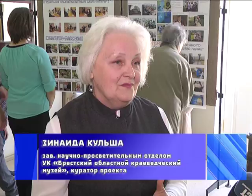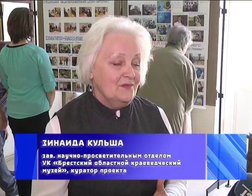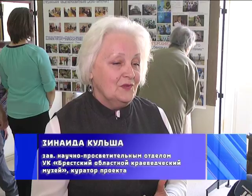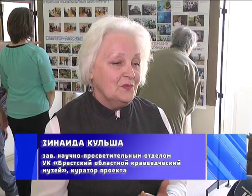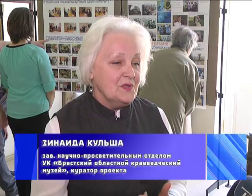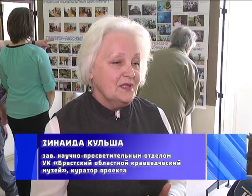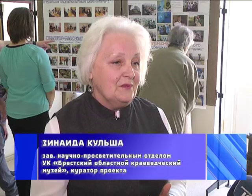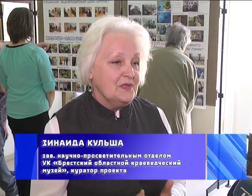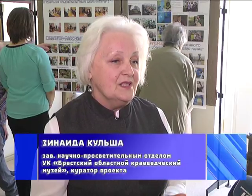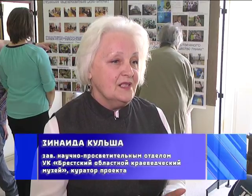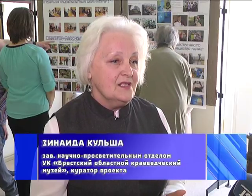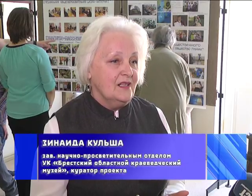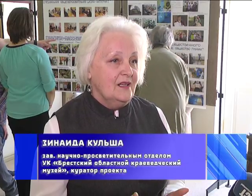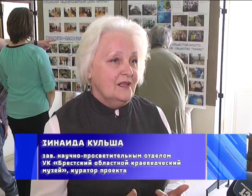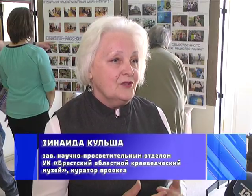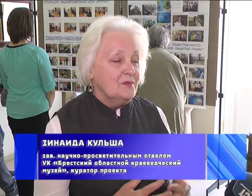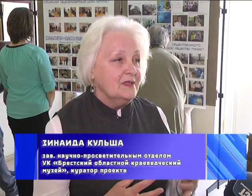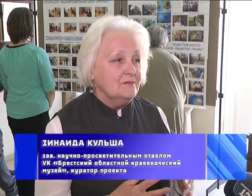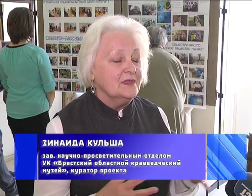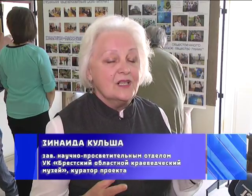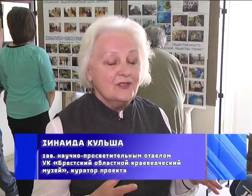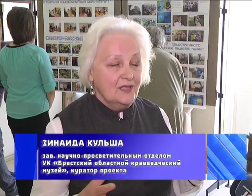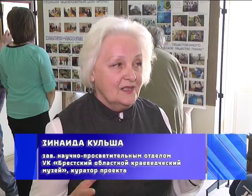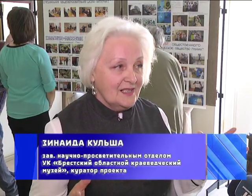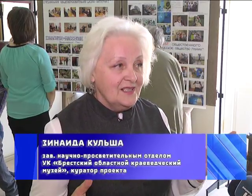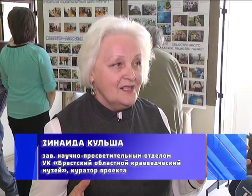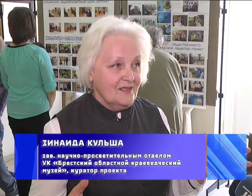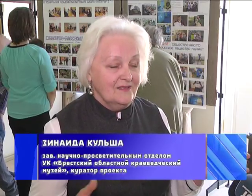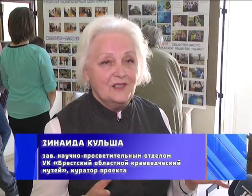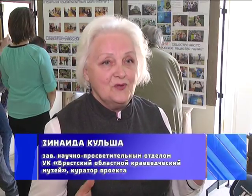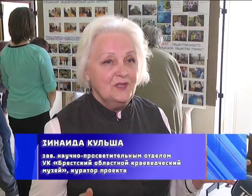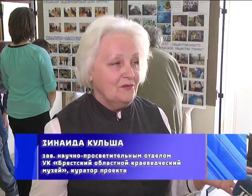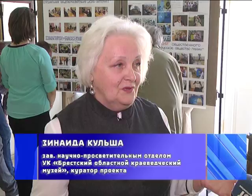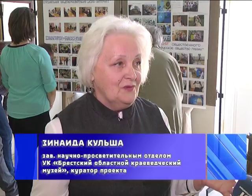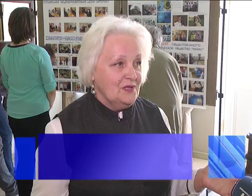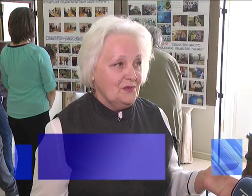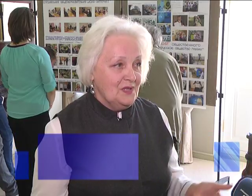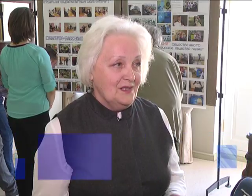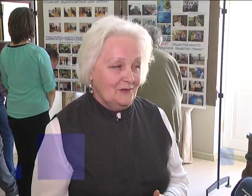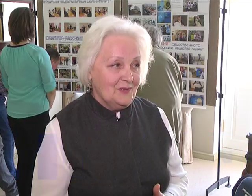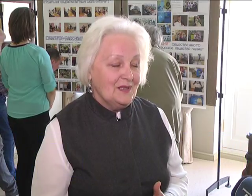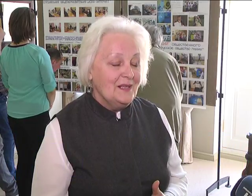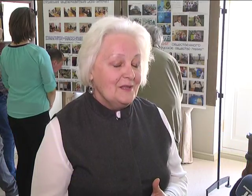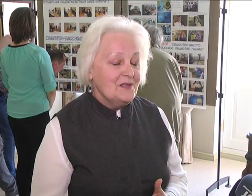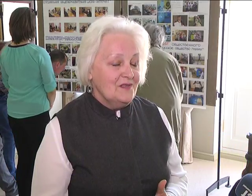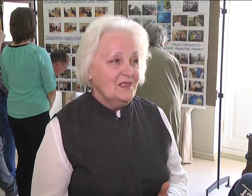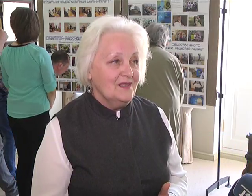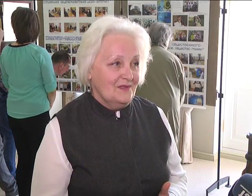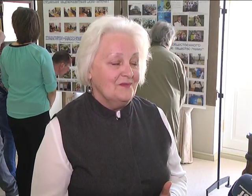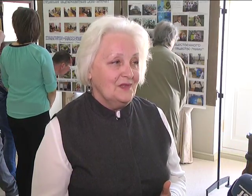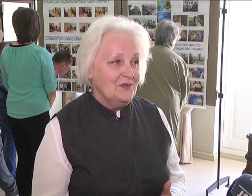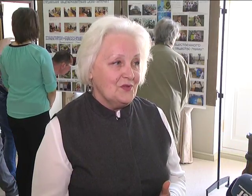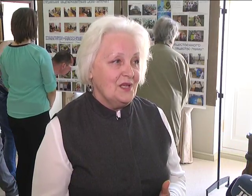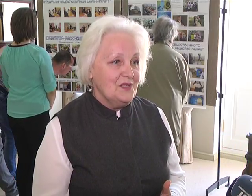были не просто там интересны, а чтобы мы расширили границы, горизонты вот у этих людей, которые